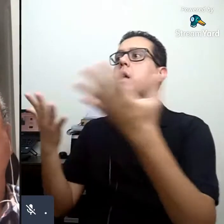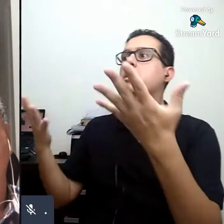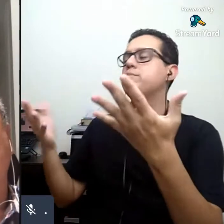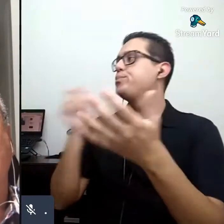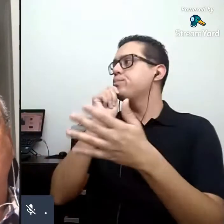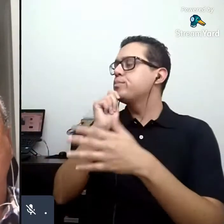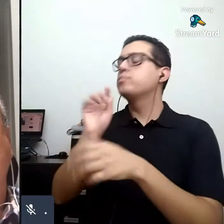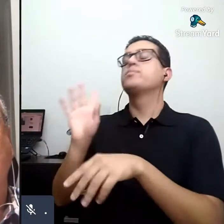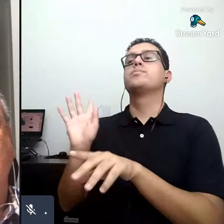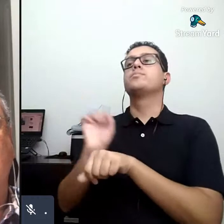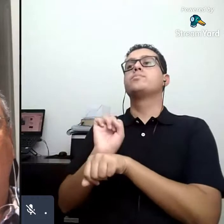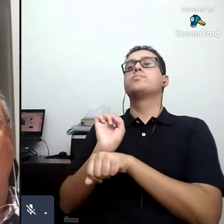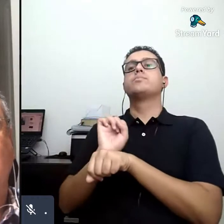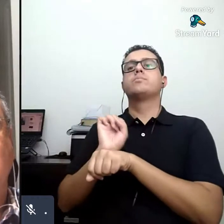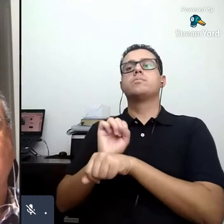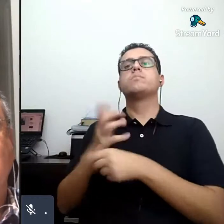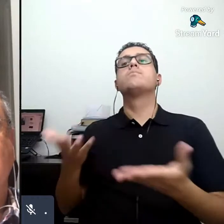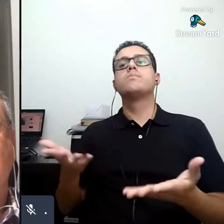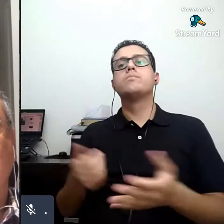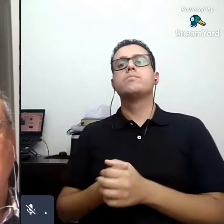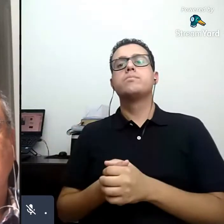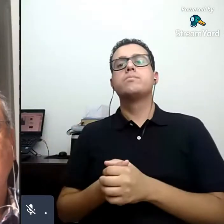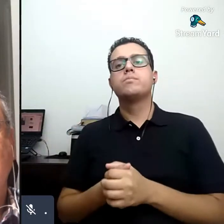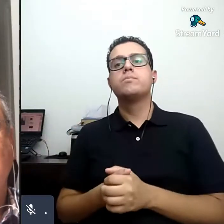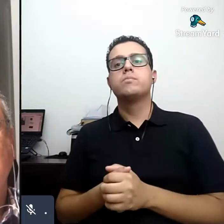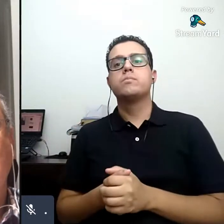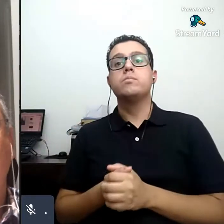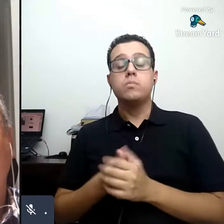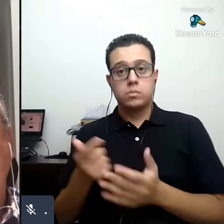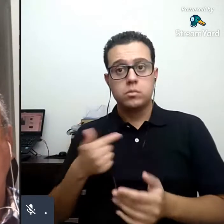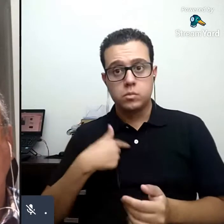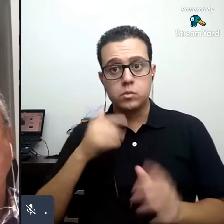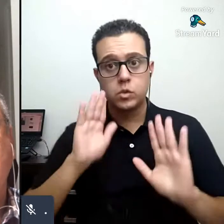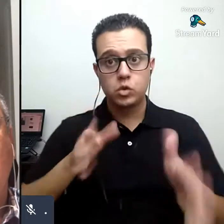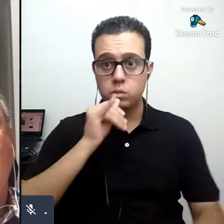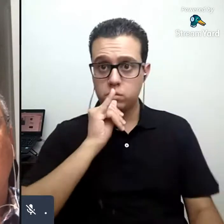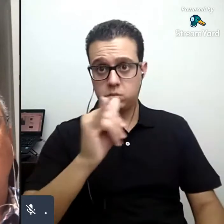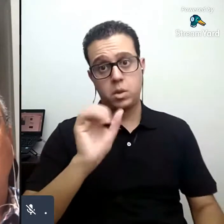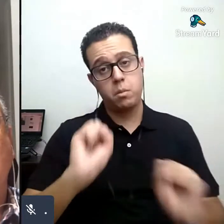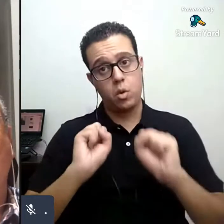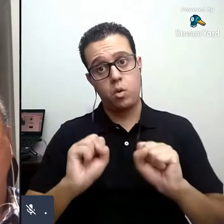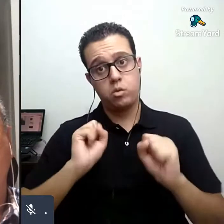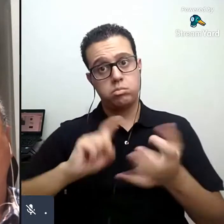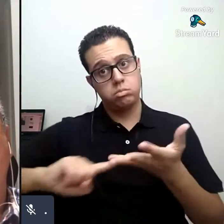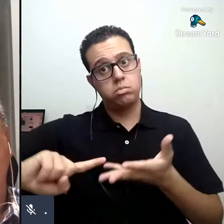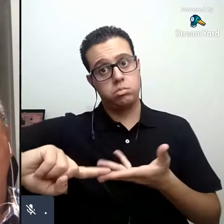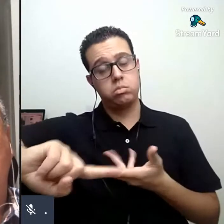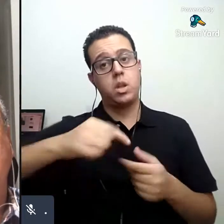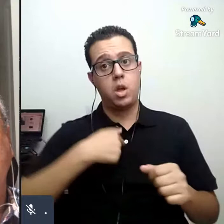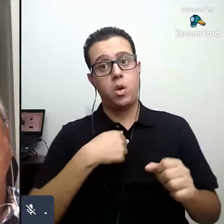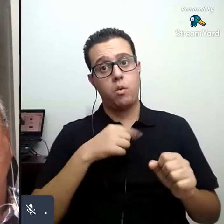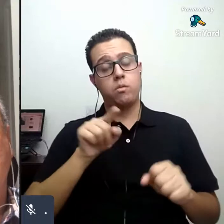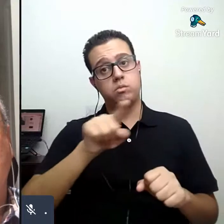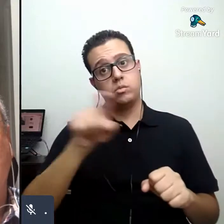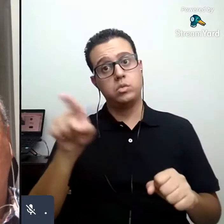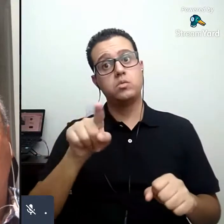já contei algumas vezes, talvez você já tenha ouvido isto, mas quando eu